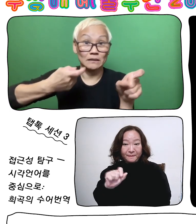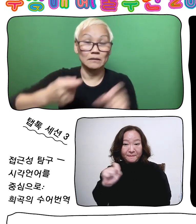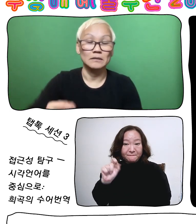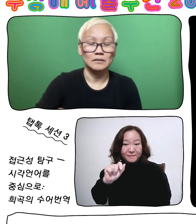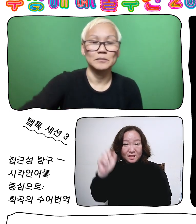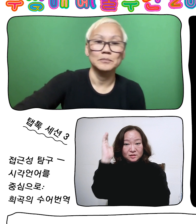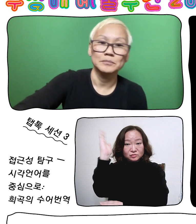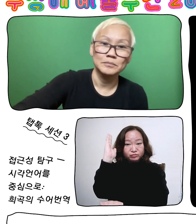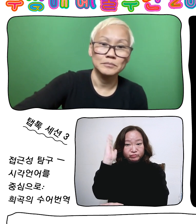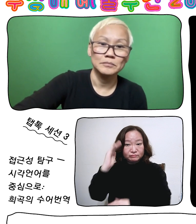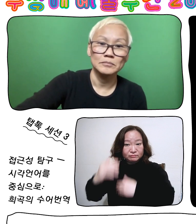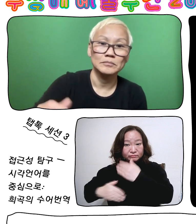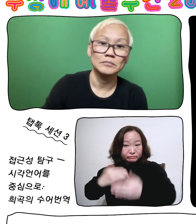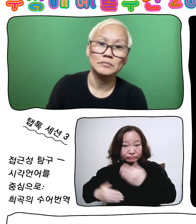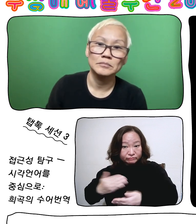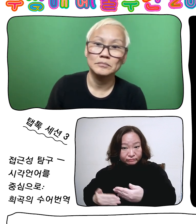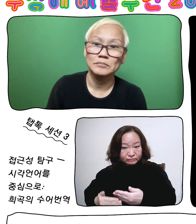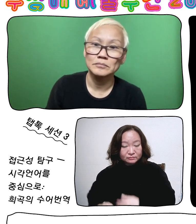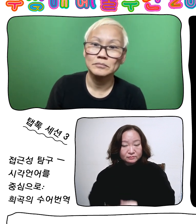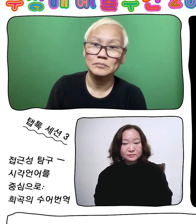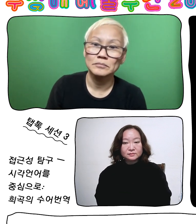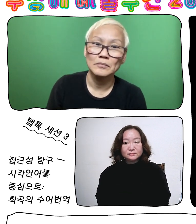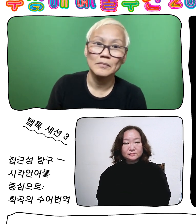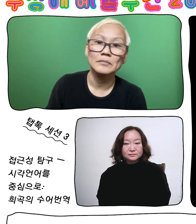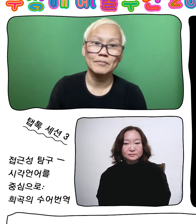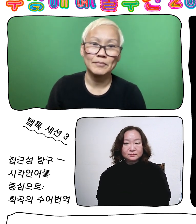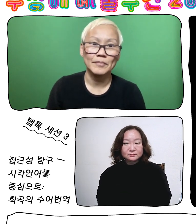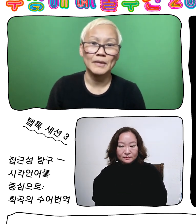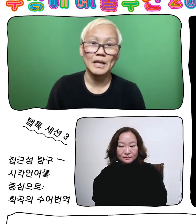빠르게 이야기를 전개해 보겠습니다.